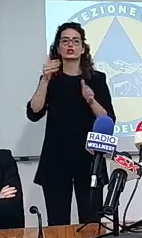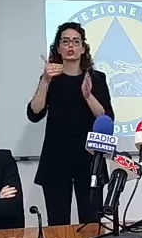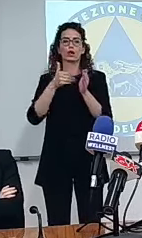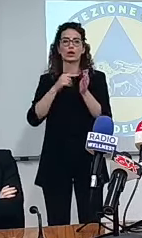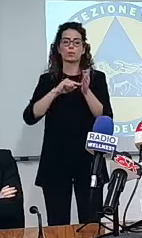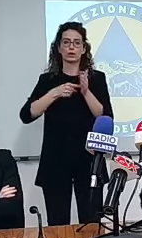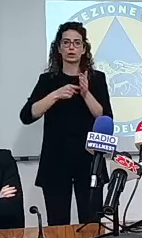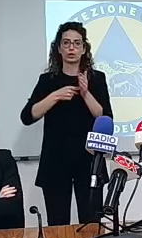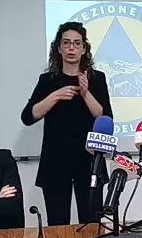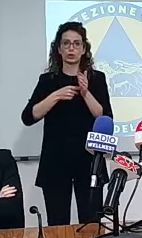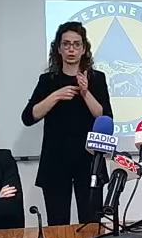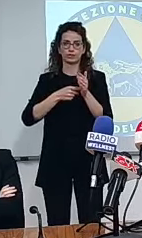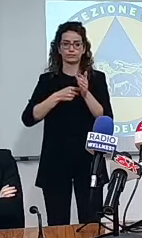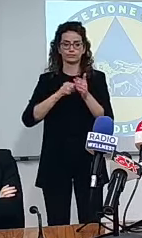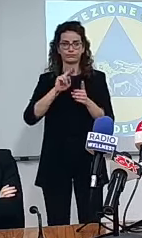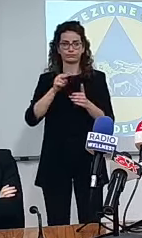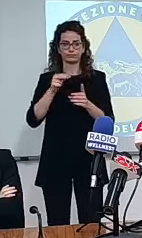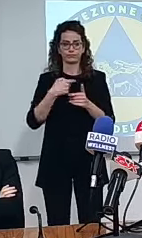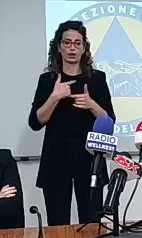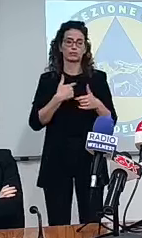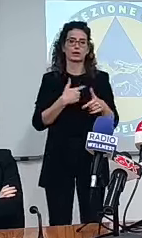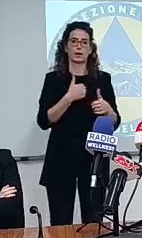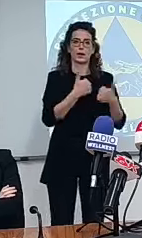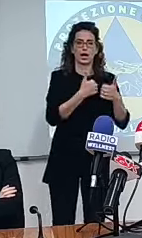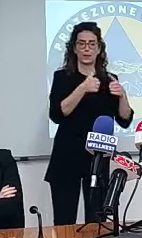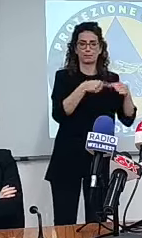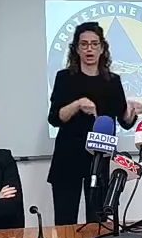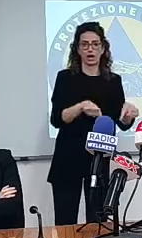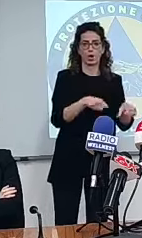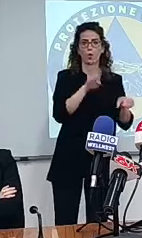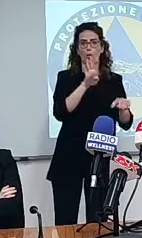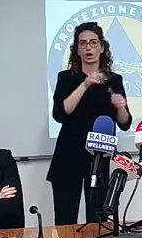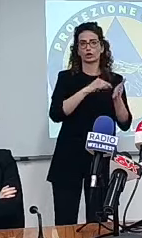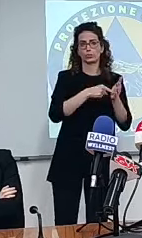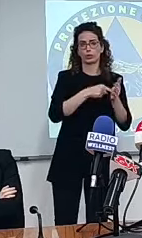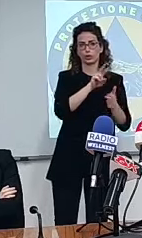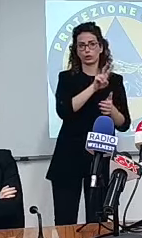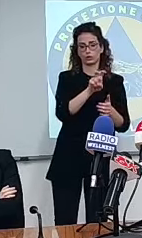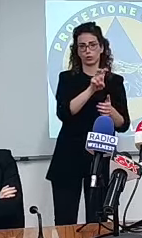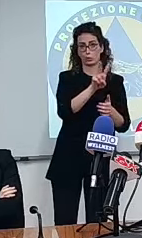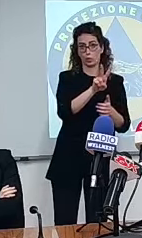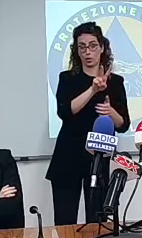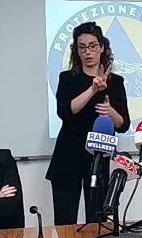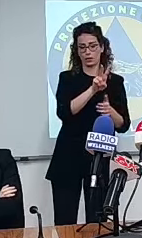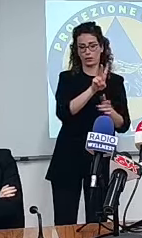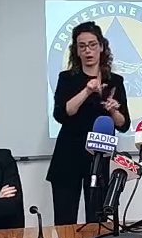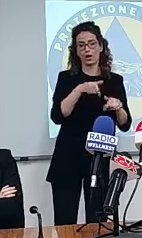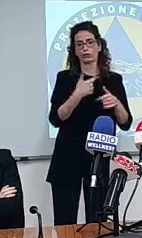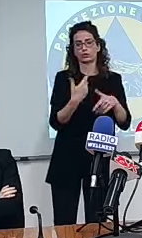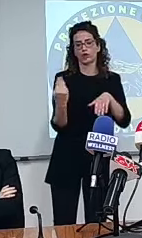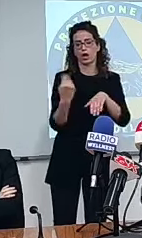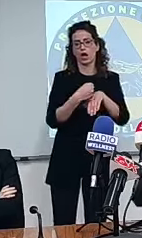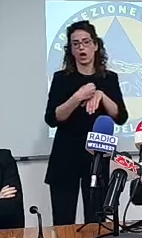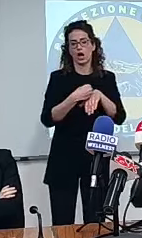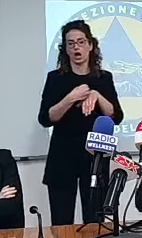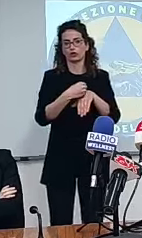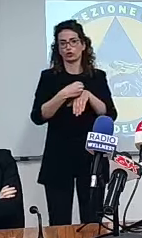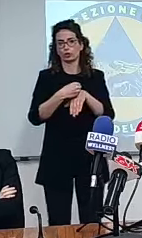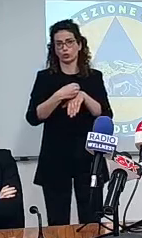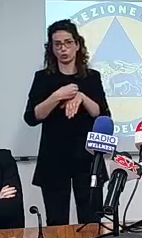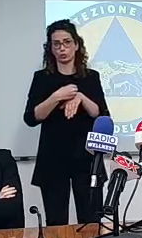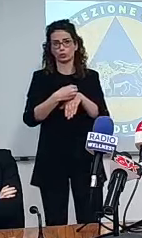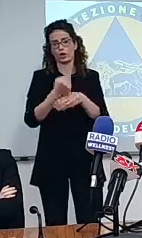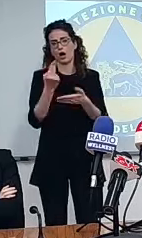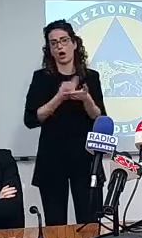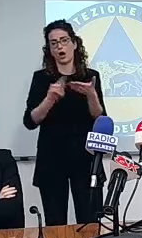35.527.000. Quindi la base di gara è di 4.200.000, ma prevede anche le estensioni per tutta la serie